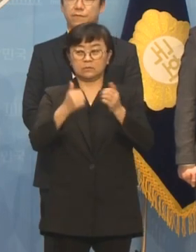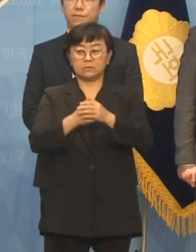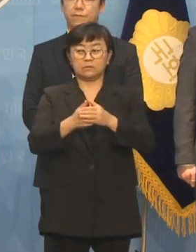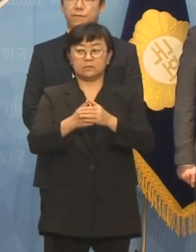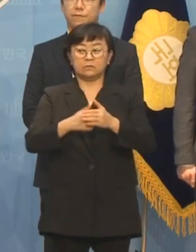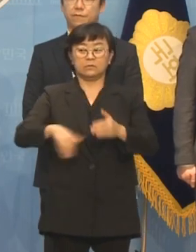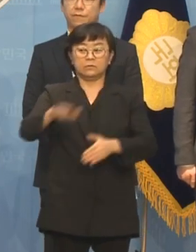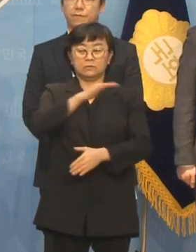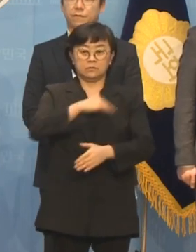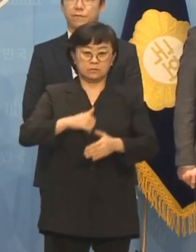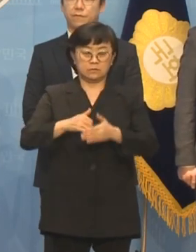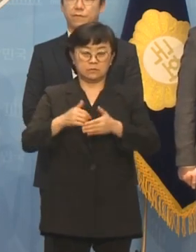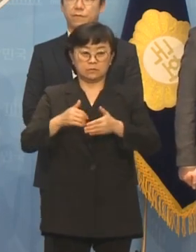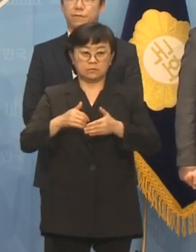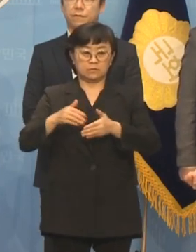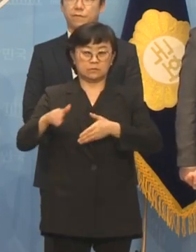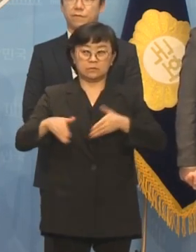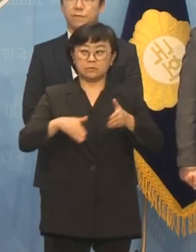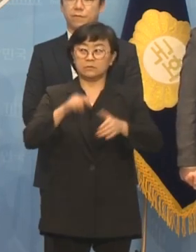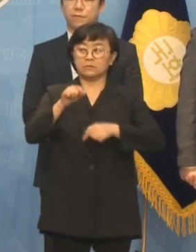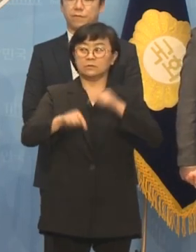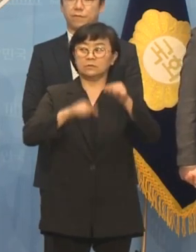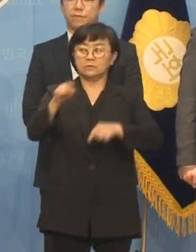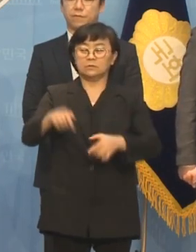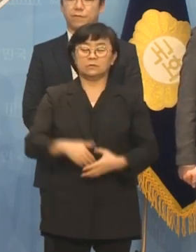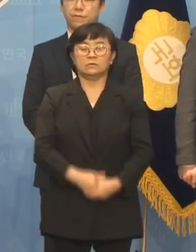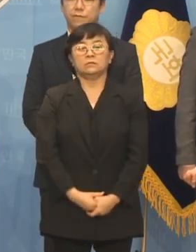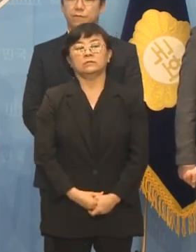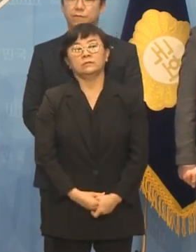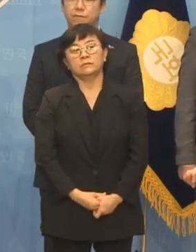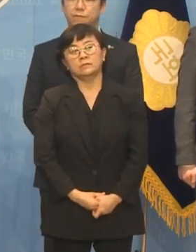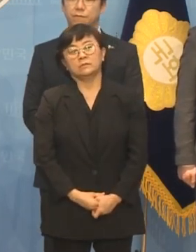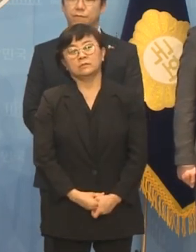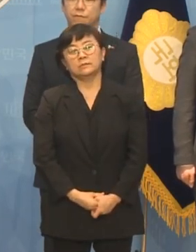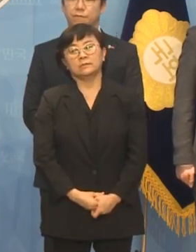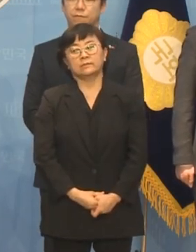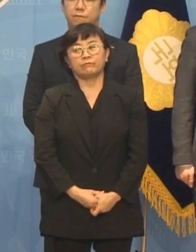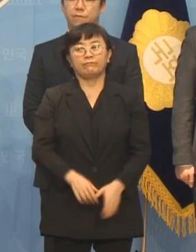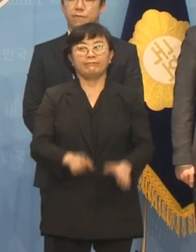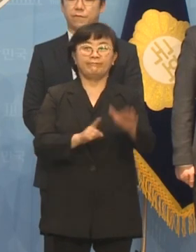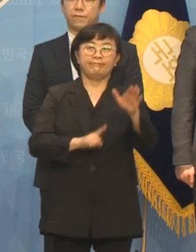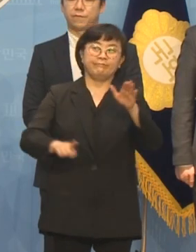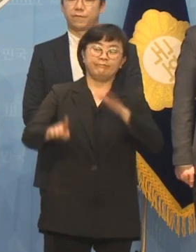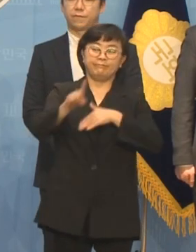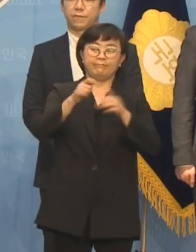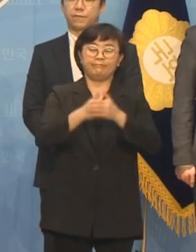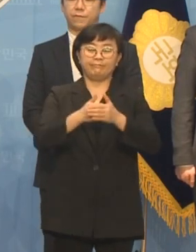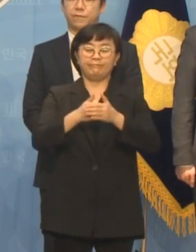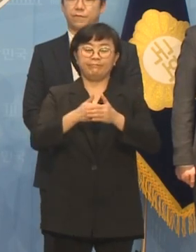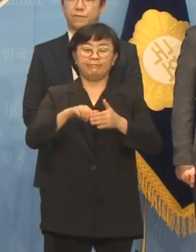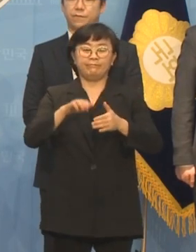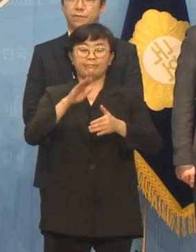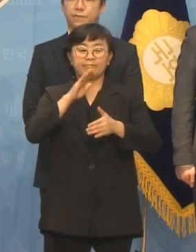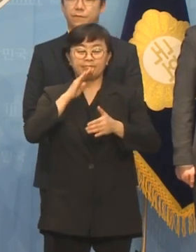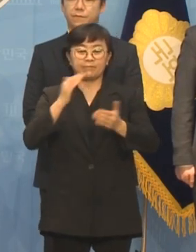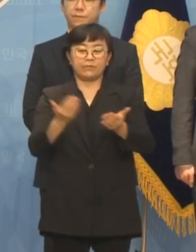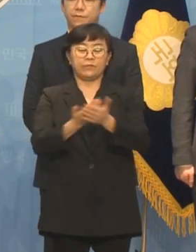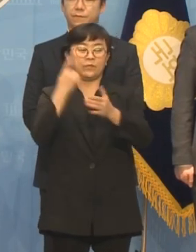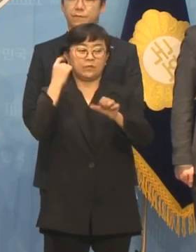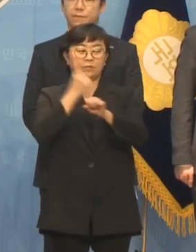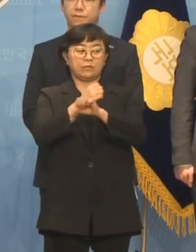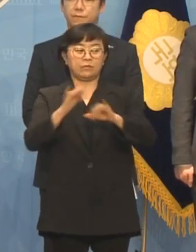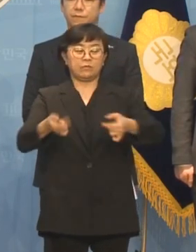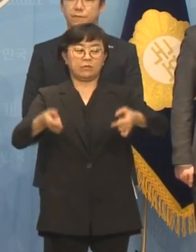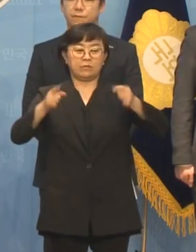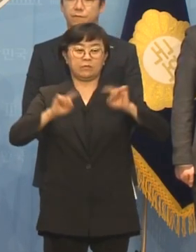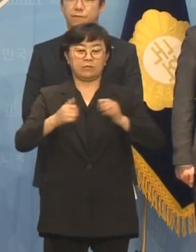우리의 길을 뚜벅뚜벅 걸어갈 것입니다. 누구보다 앞서 기라성 같은 진보적 연구자들이 기꺼이